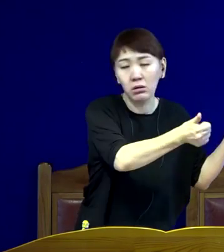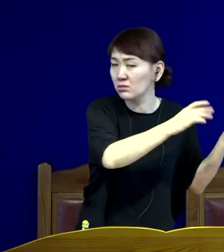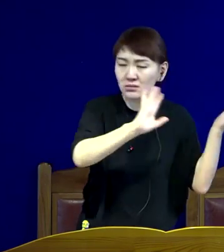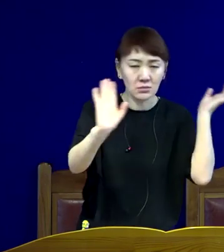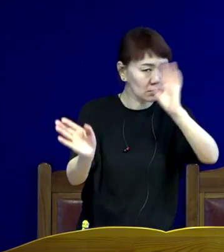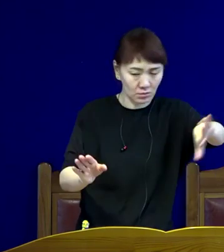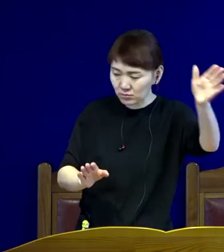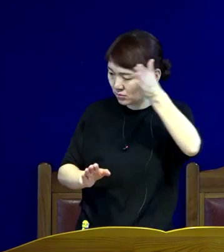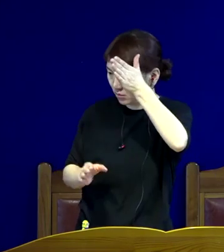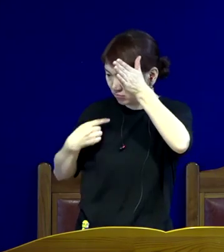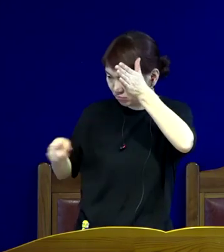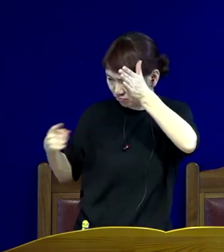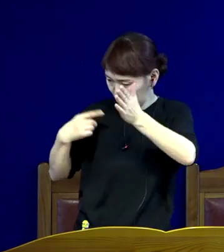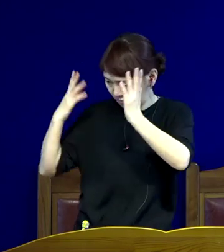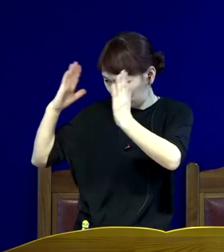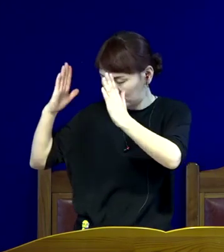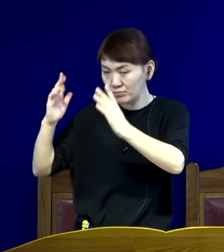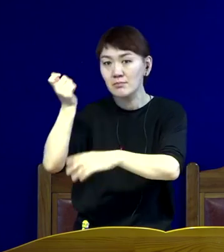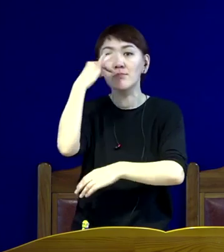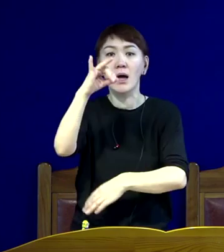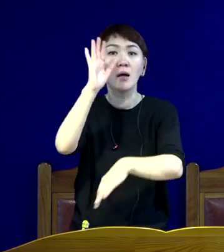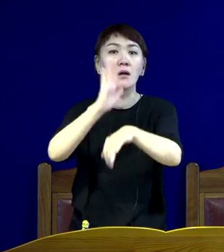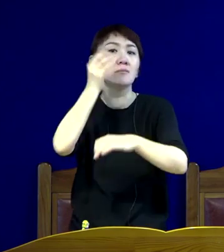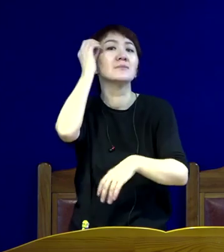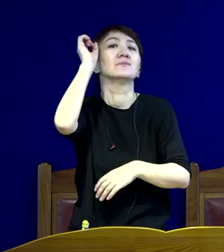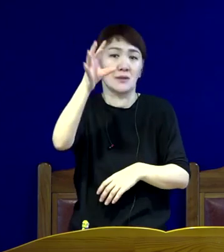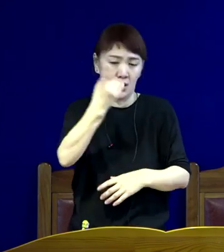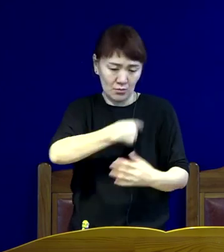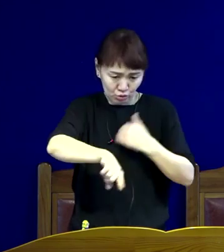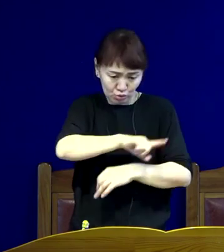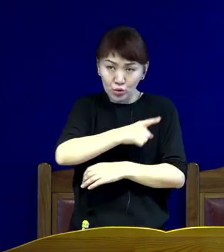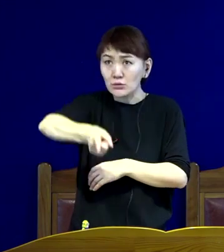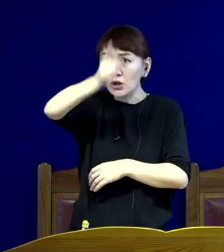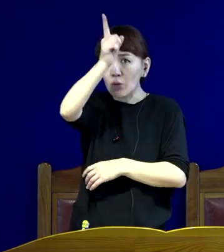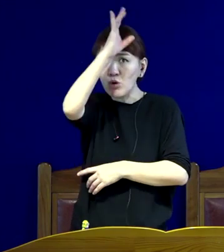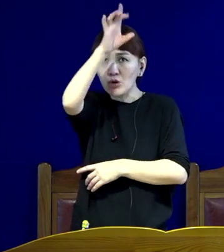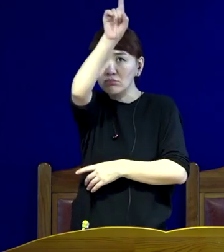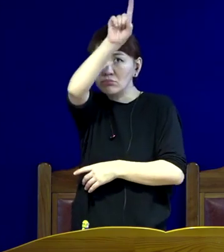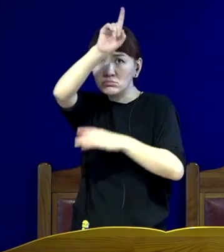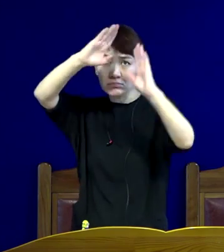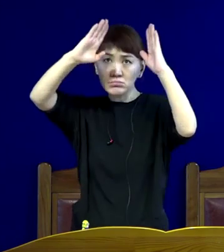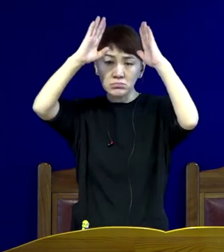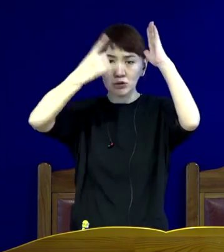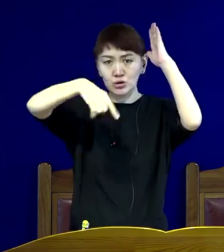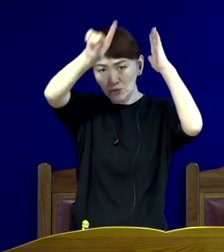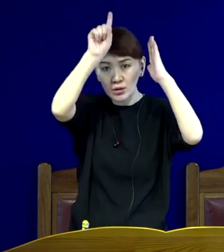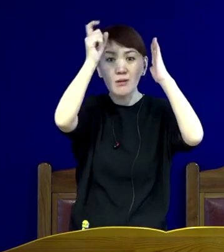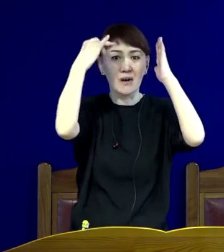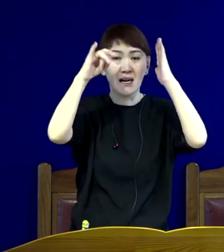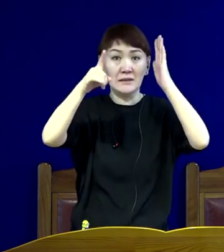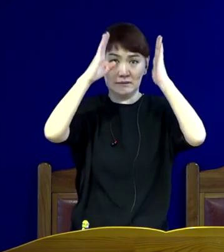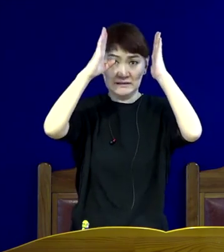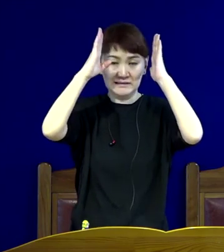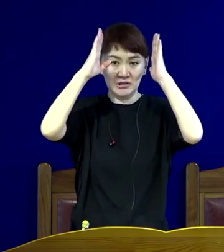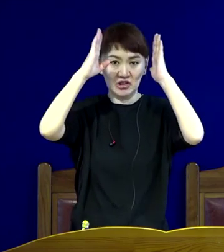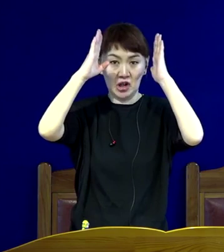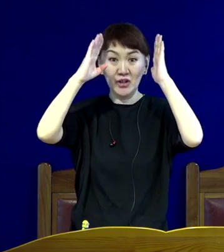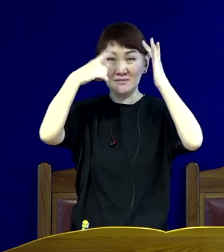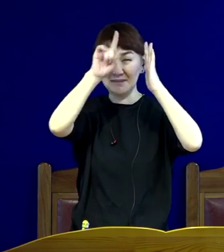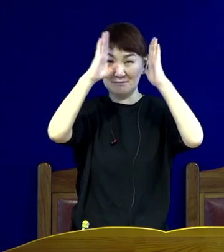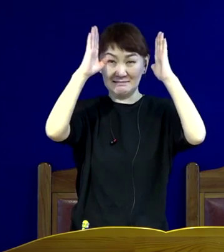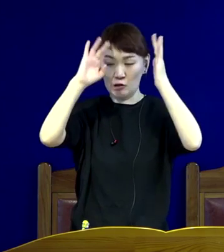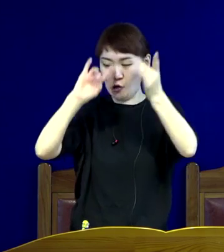Ямар ч нөхцөл байдал дотор амьдрал дундаа бурхан нэгдүгээрт байх хэрэгтэй. Ингэж л амьдрах хэрэгтэй. Энэ дистрал л өөрчлөгдөж солигдох юм бол